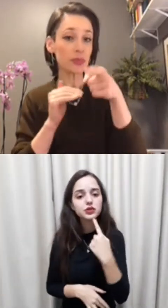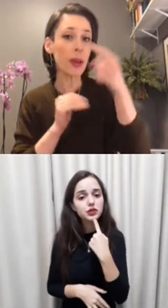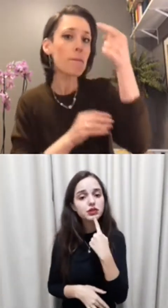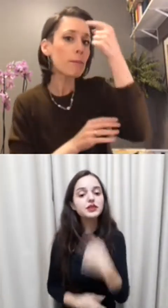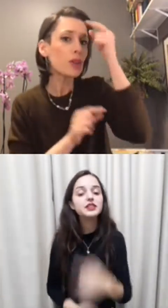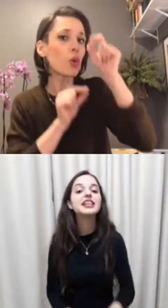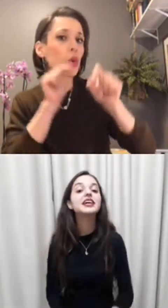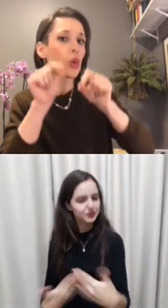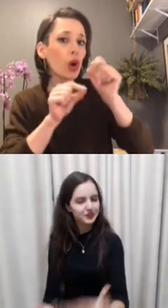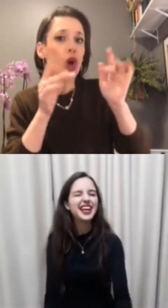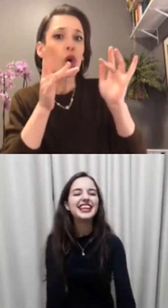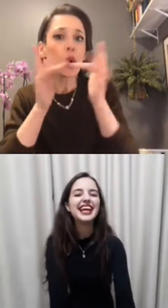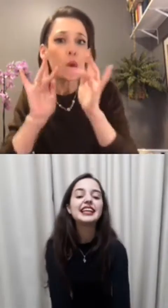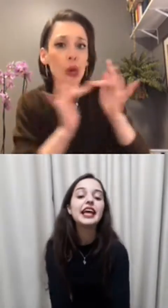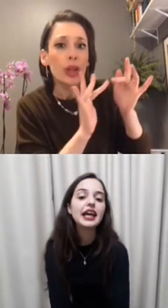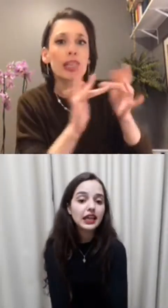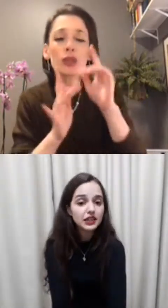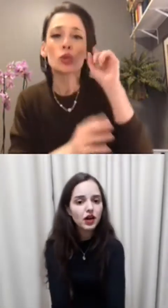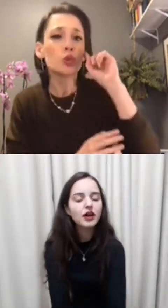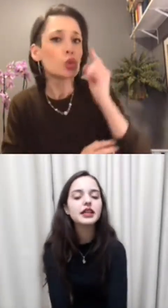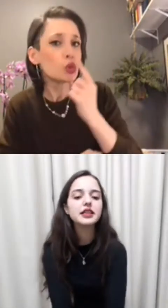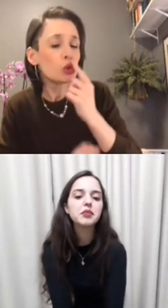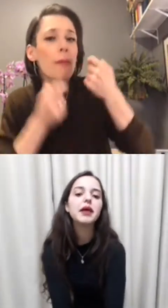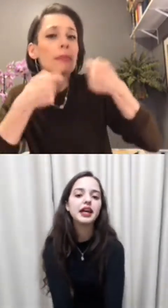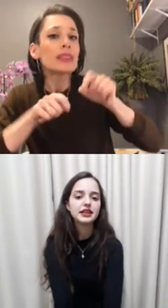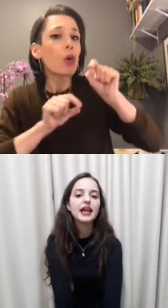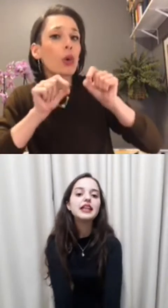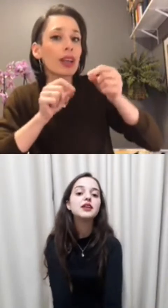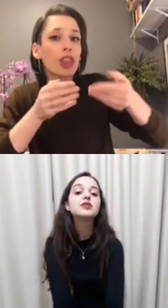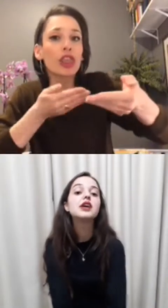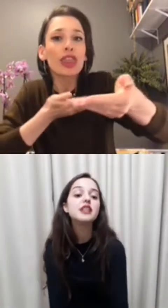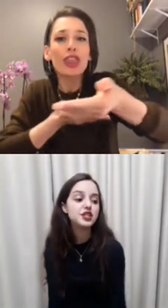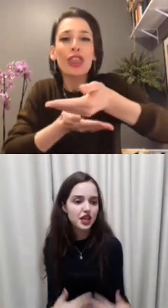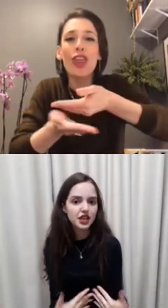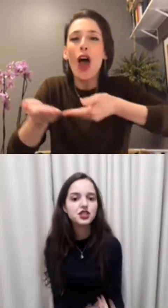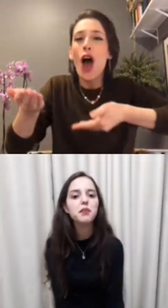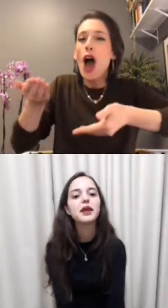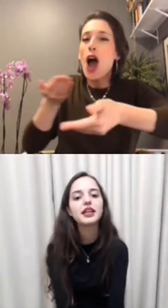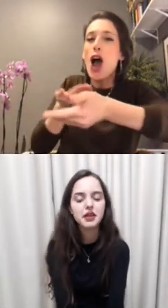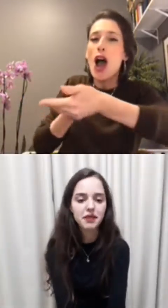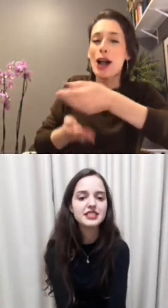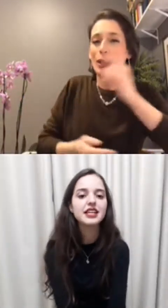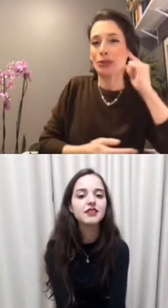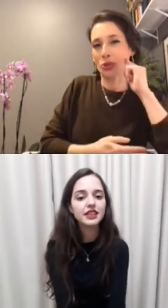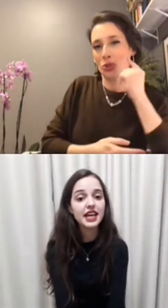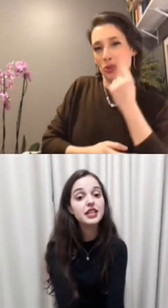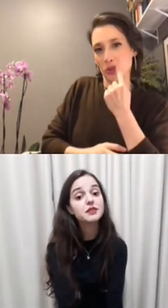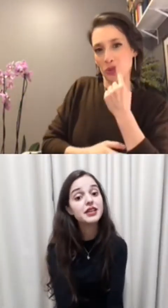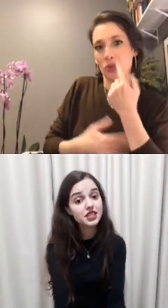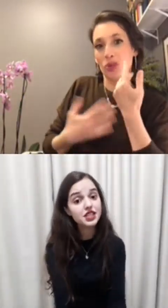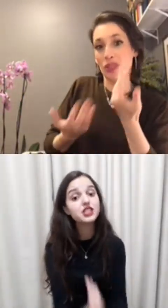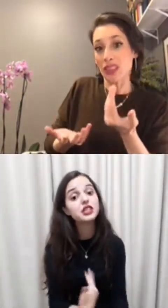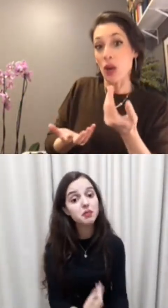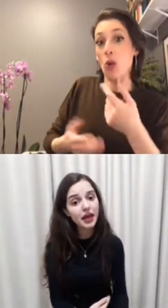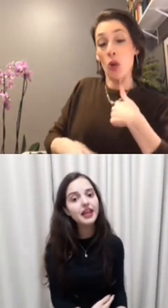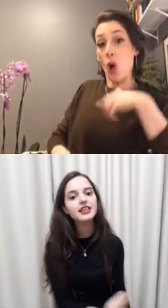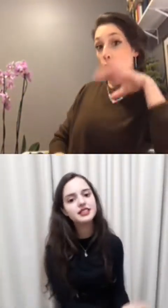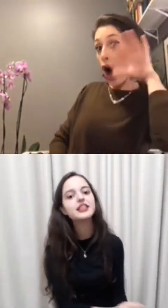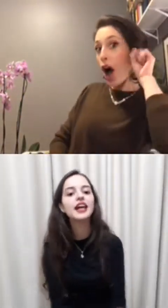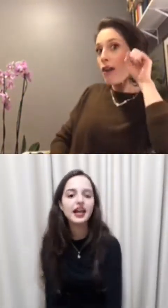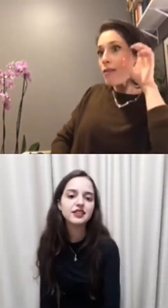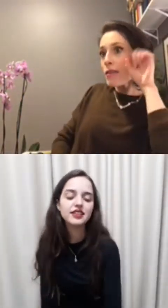os surdos, tem que ter aquela troca também, né? Não só da gente aprender mais da língua deles, mas a gente